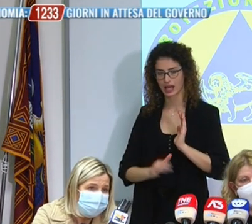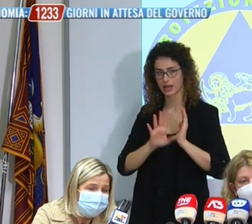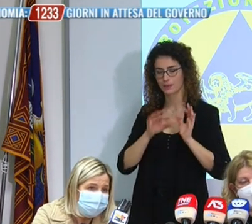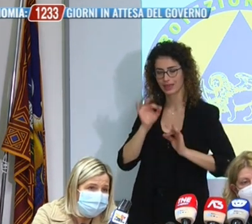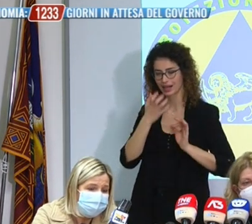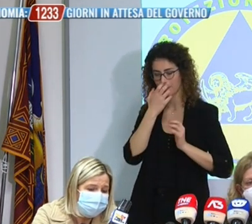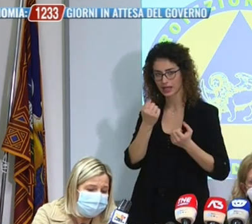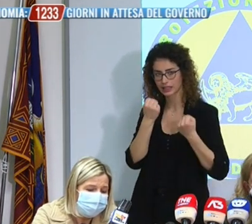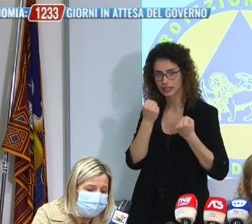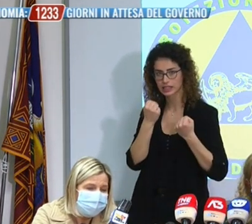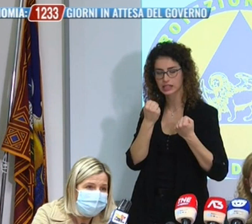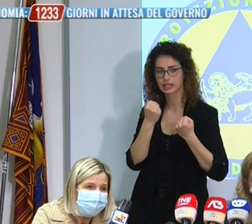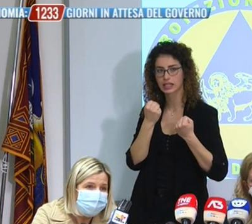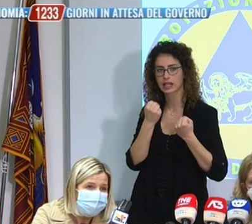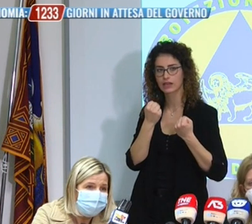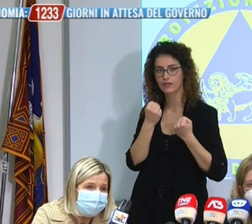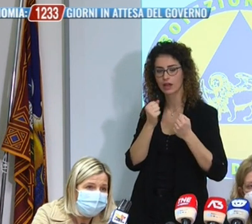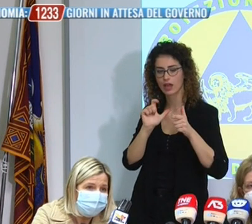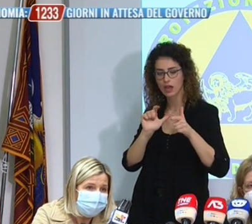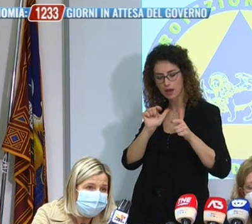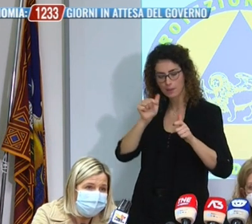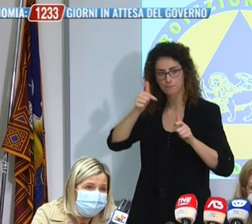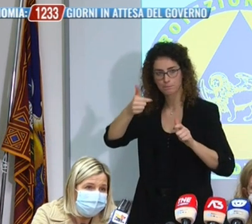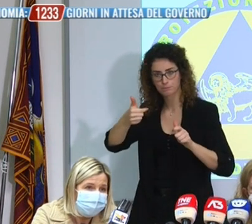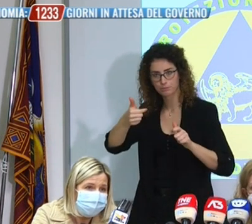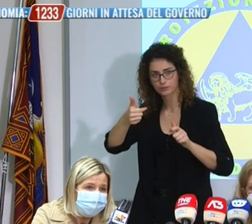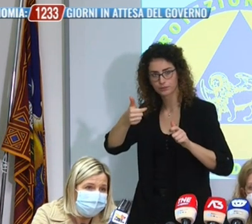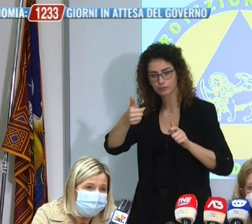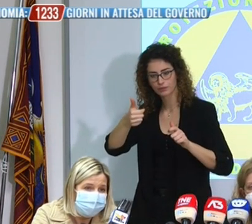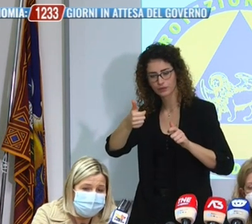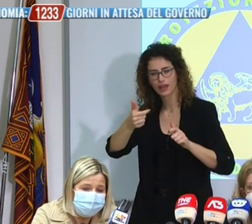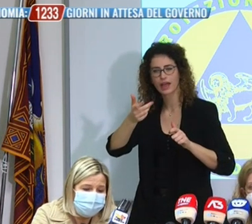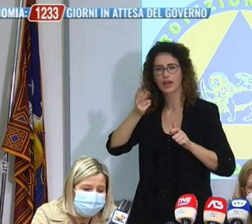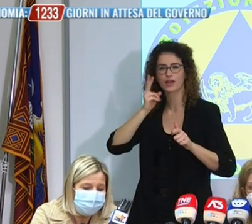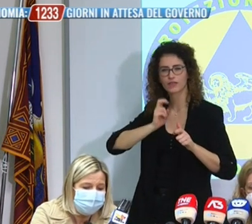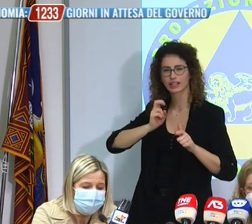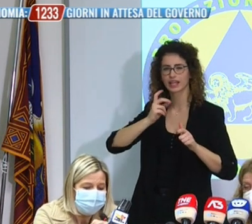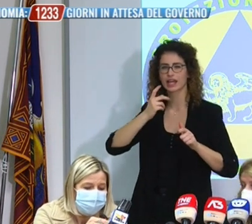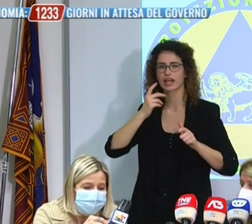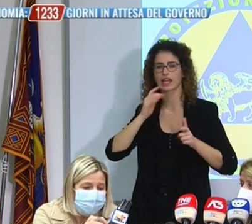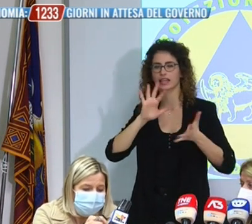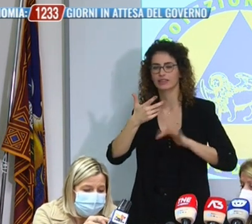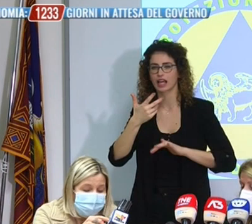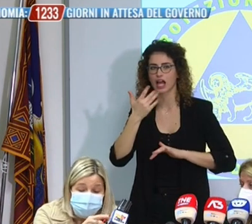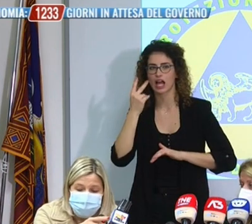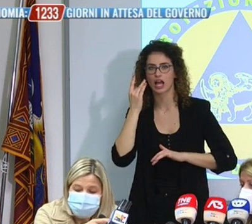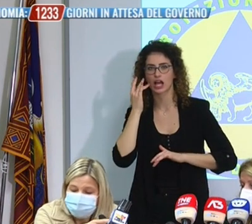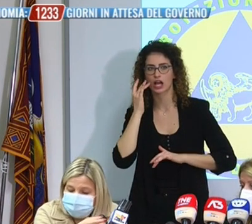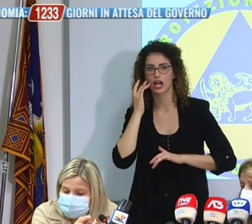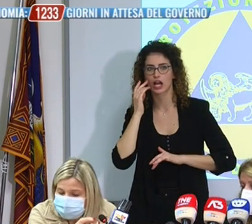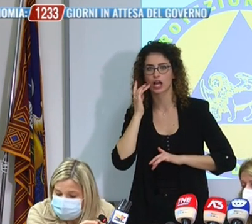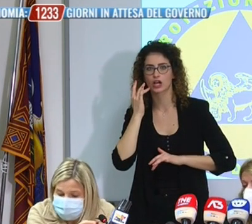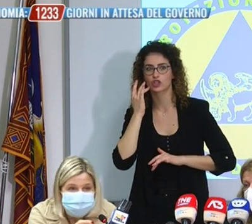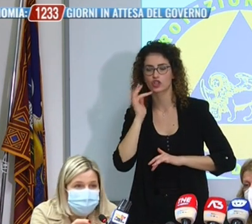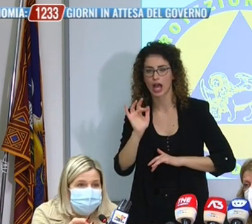terapie intensive e quindi si passa di livello da verde a giallo... ospedaliero parlo. Non ce l'ho